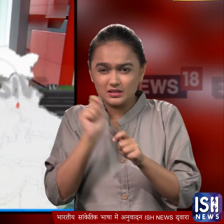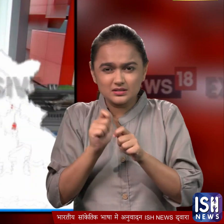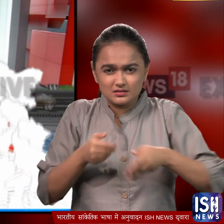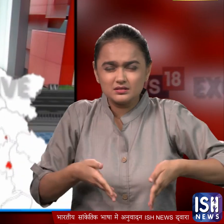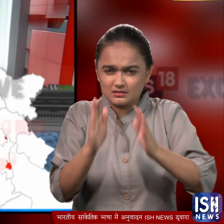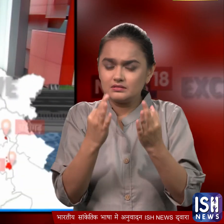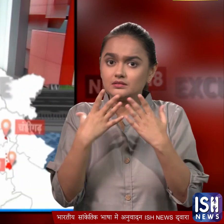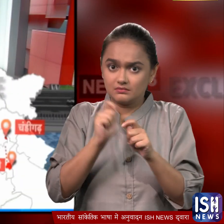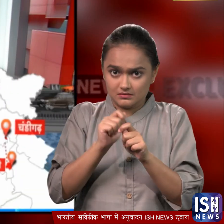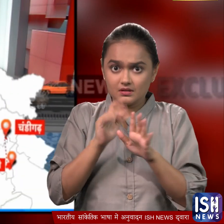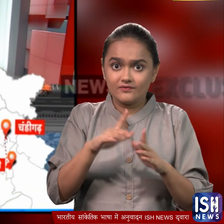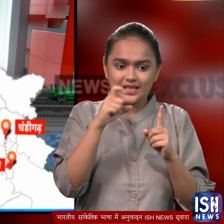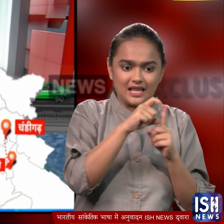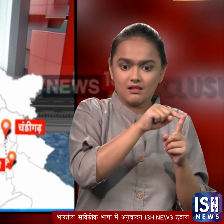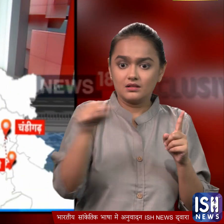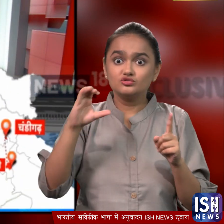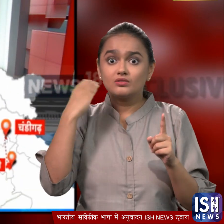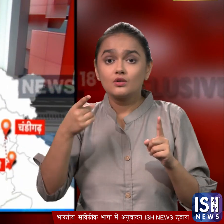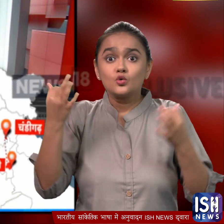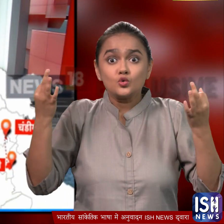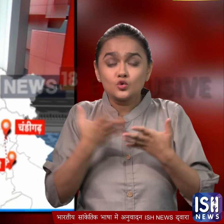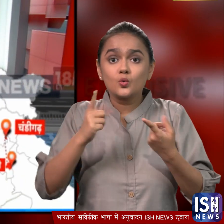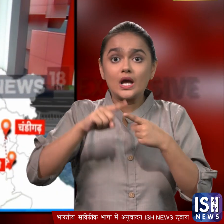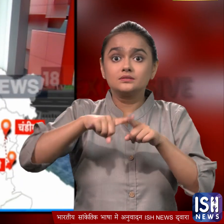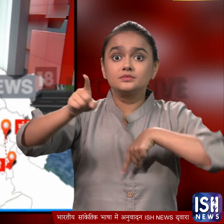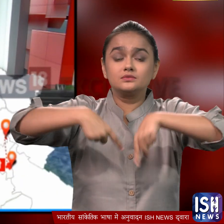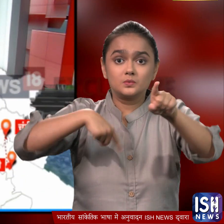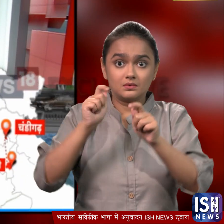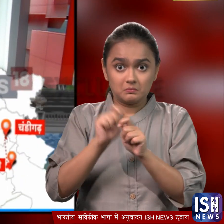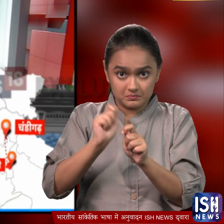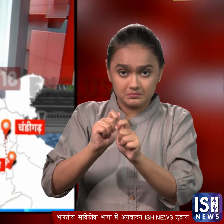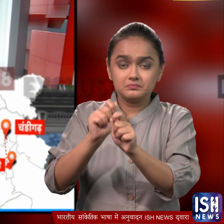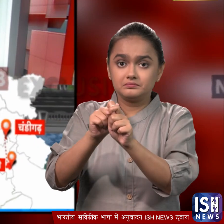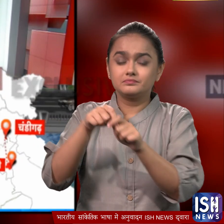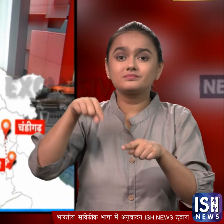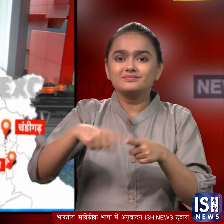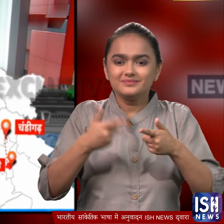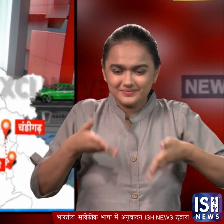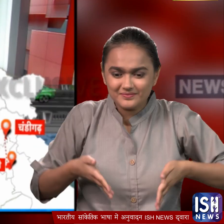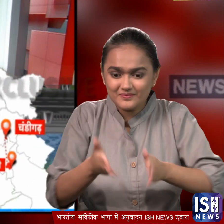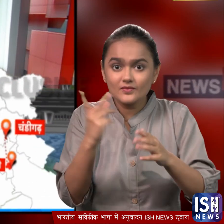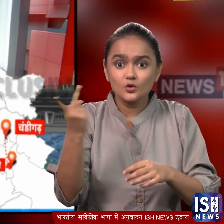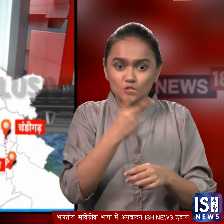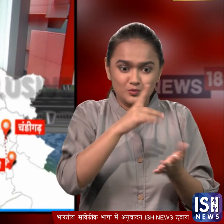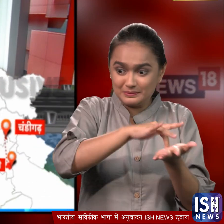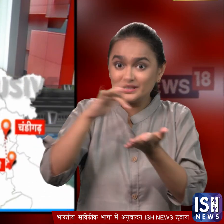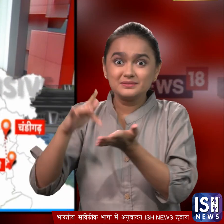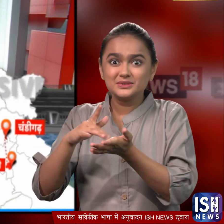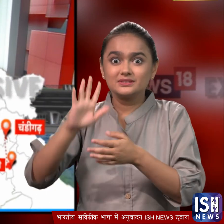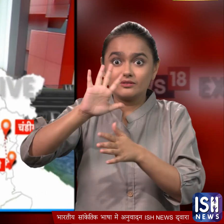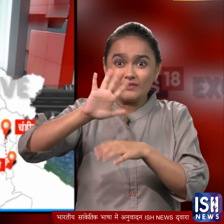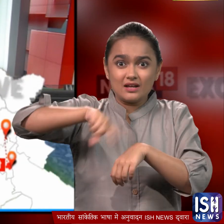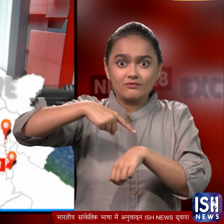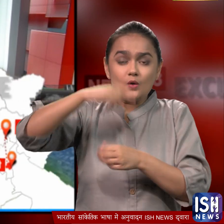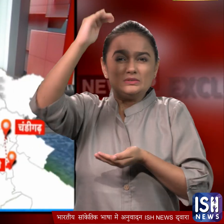है कि केंद्रीय सड़क मंत्रालय दिल्ली और चंडीगढ़ के बीच एक नया एक्सप्रेसवे बनाने जा रहा है, जिसके बाद सड़क के रास्ते दोनों शहरों के बीच की